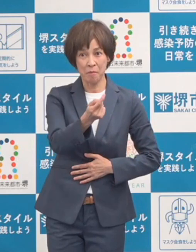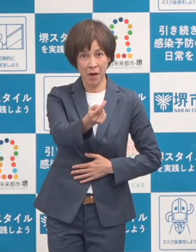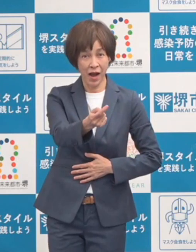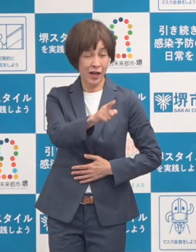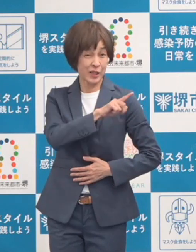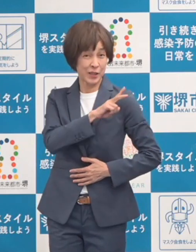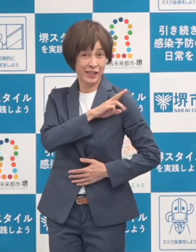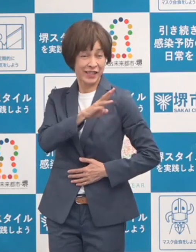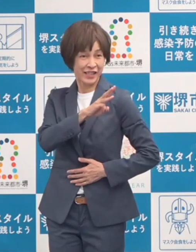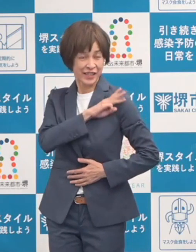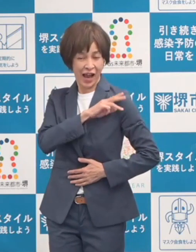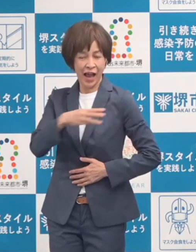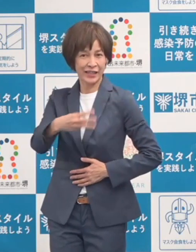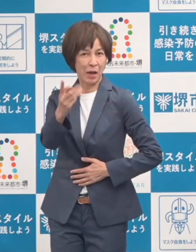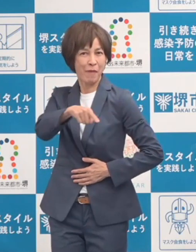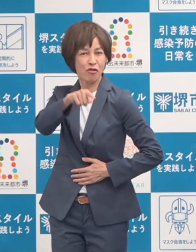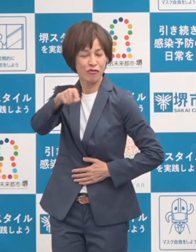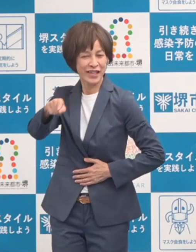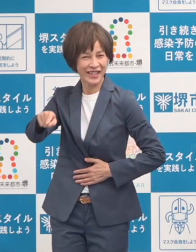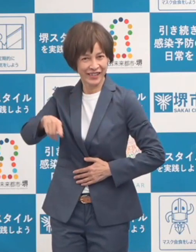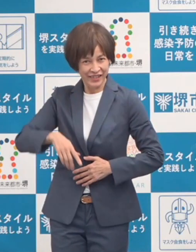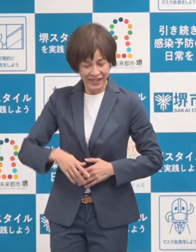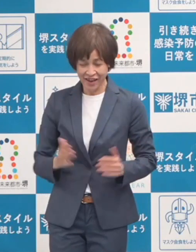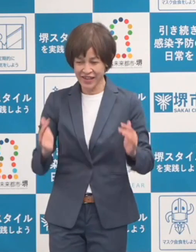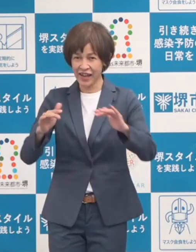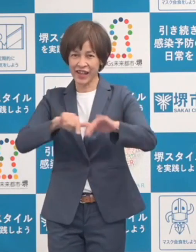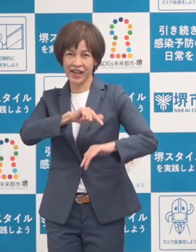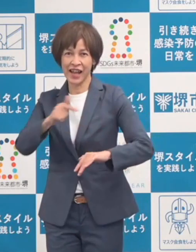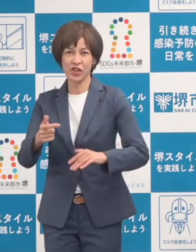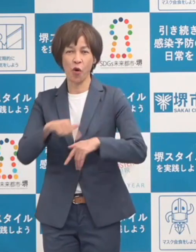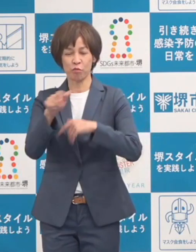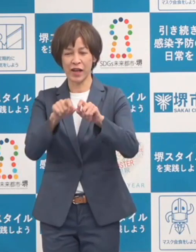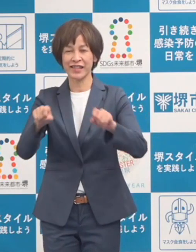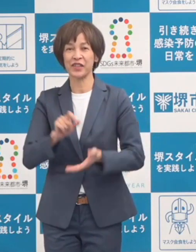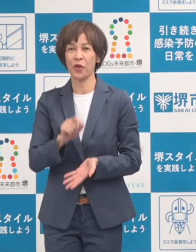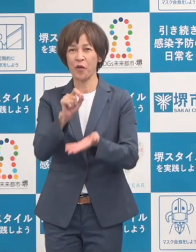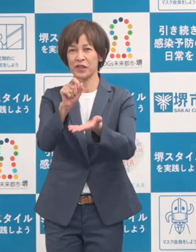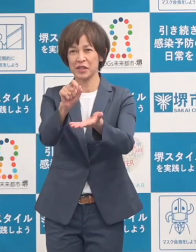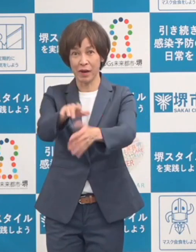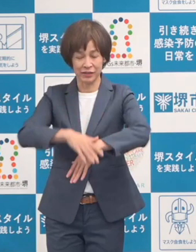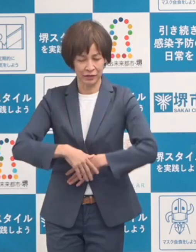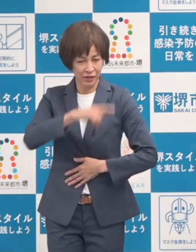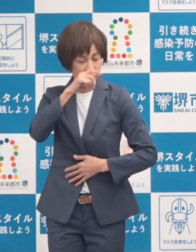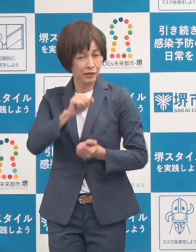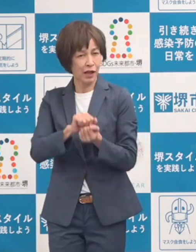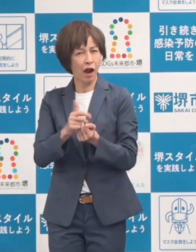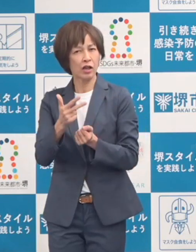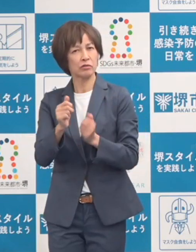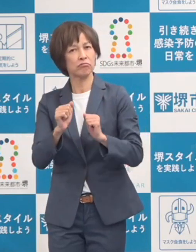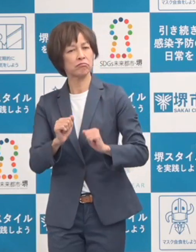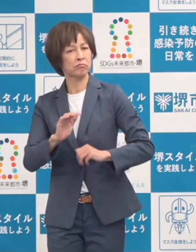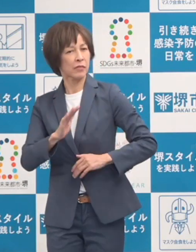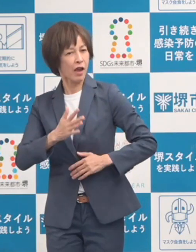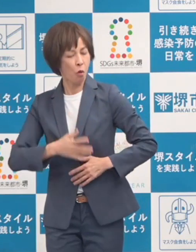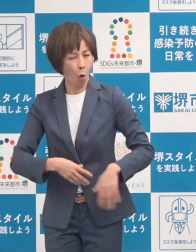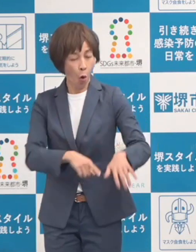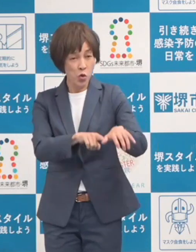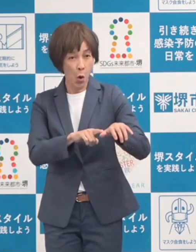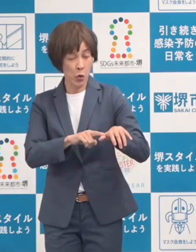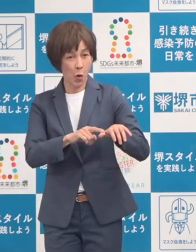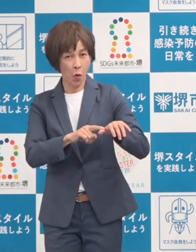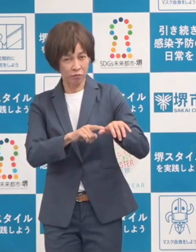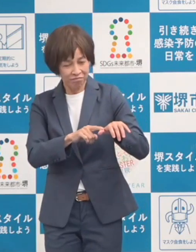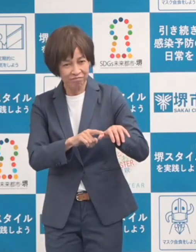の方に堺の恵みをプレゼントするという企画です。なかなか堺市に住んでいても堺の農業に触れる機会